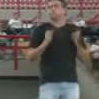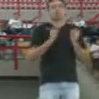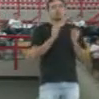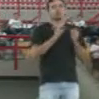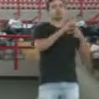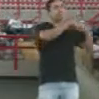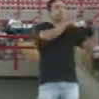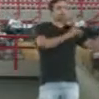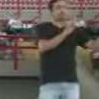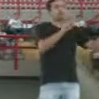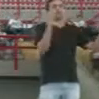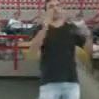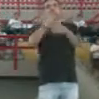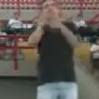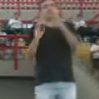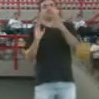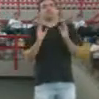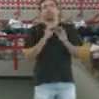não Enem.